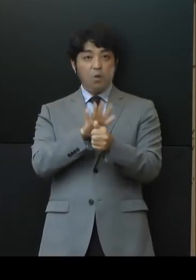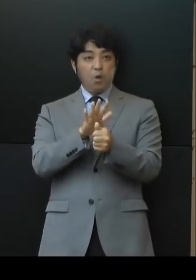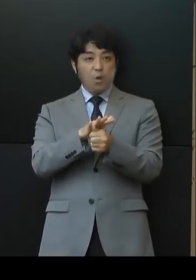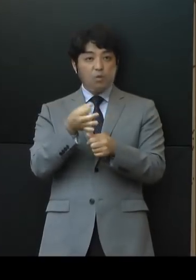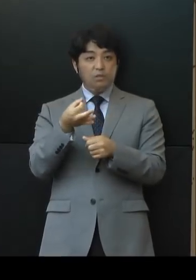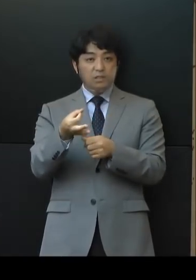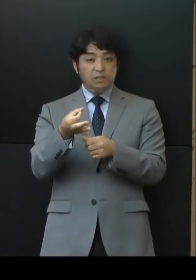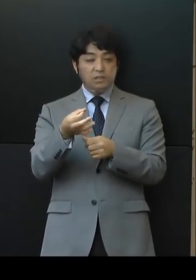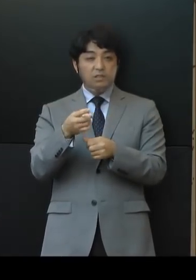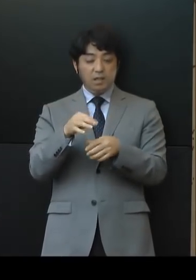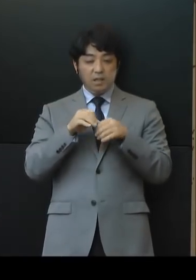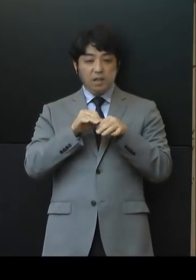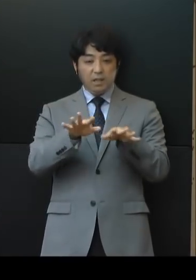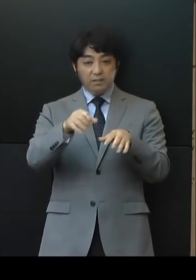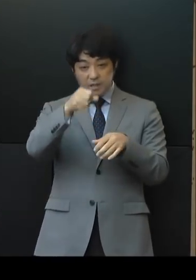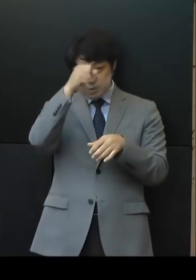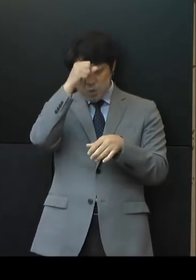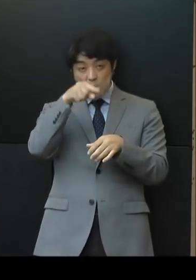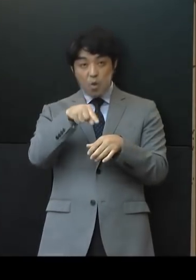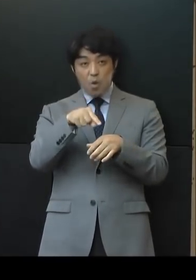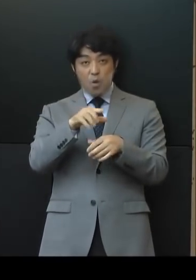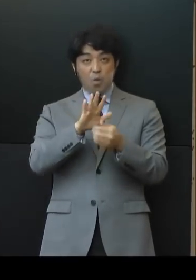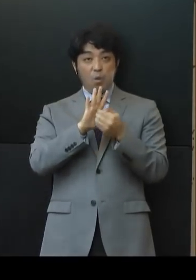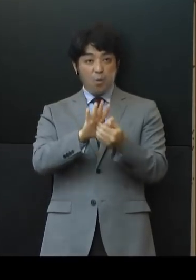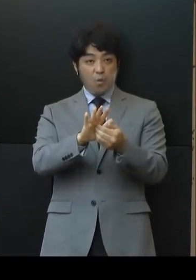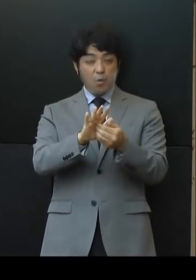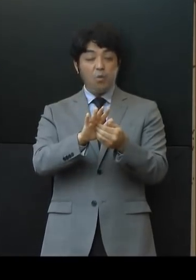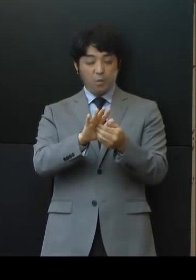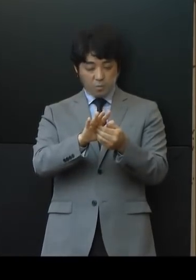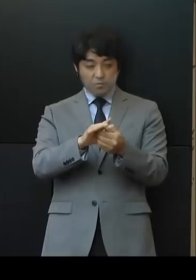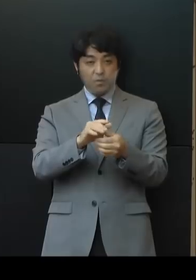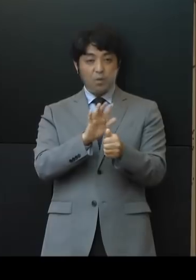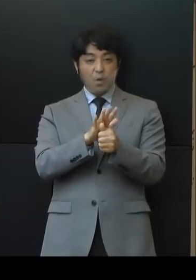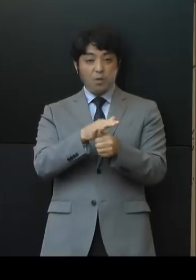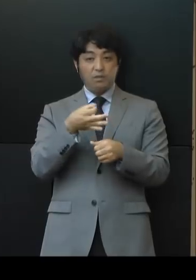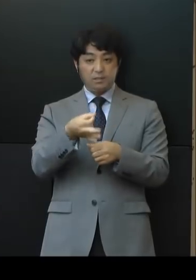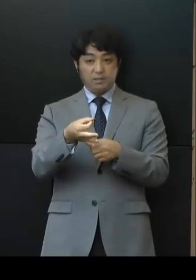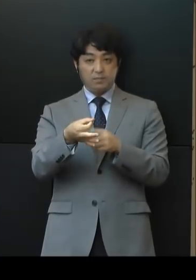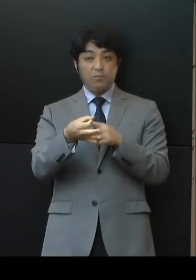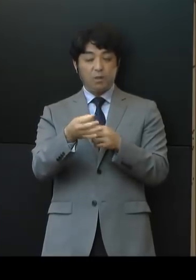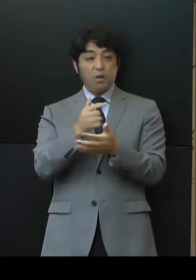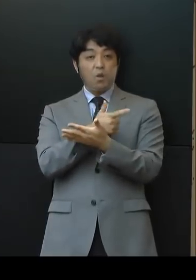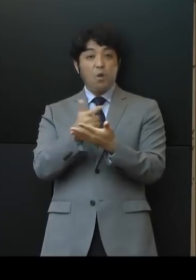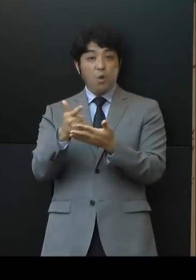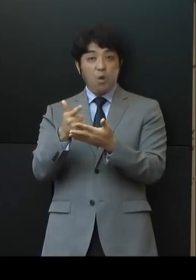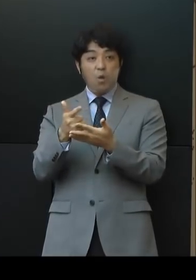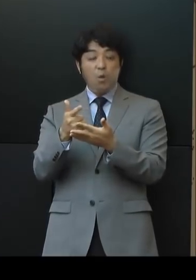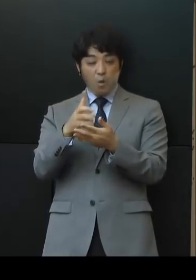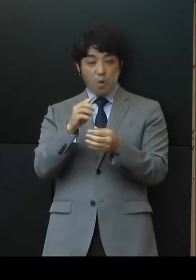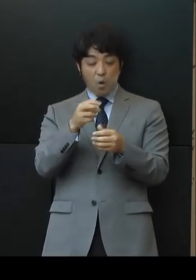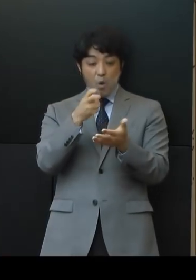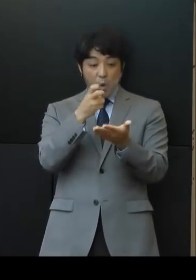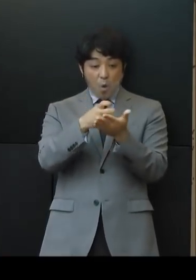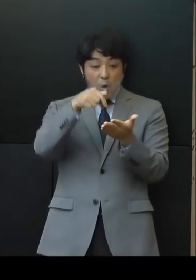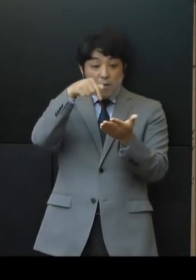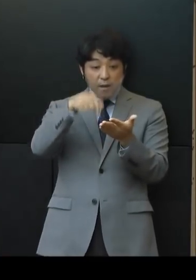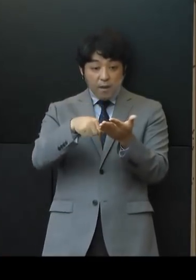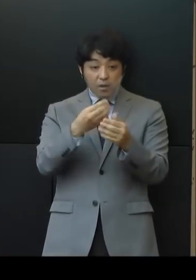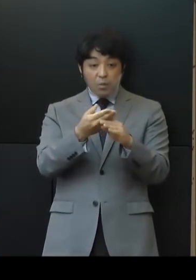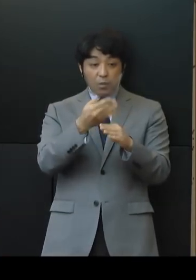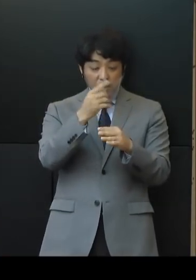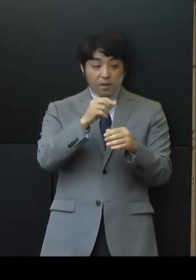もまだ仮称です。内容としましては、特措法による協力要請や、特措法によらない協力依頼を受け